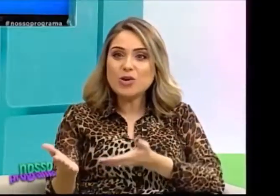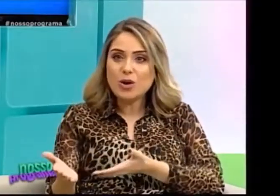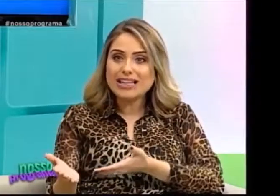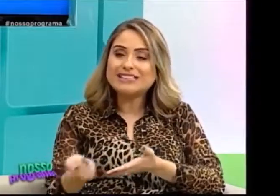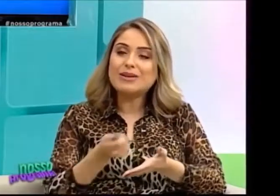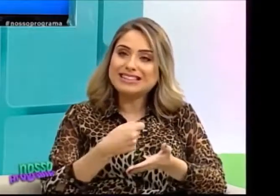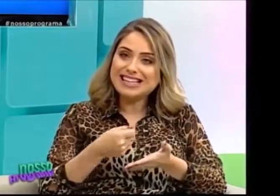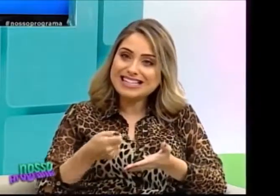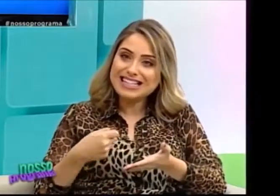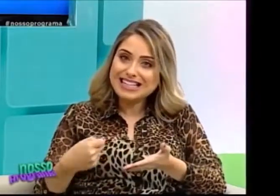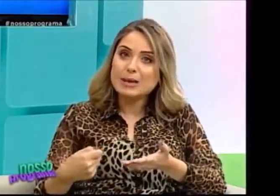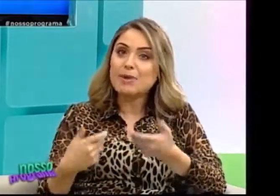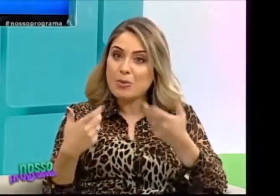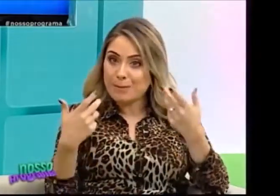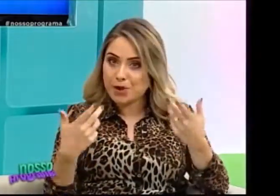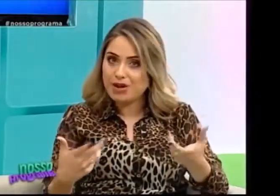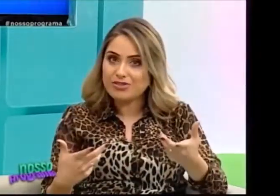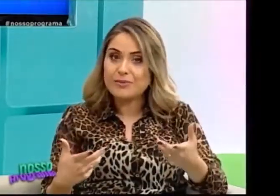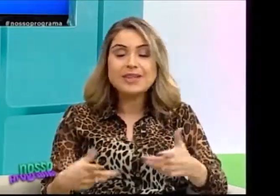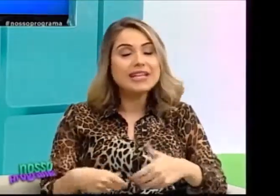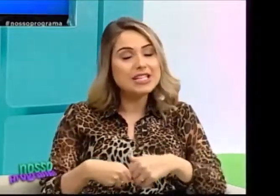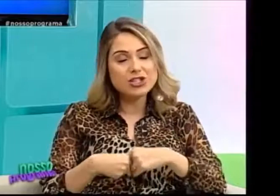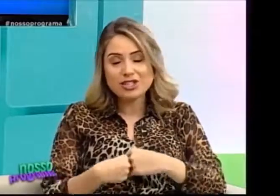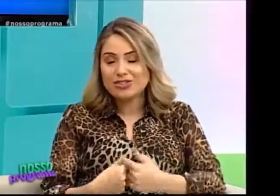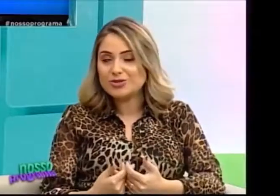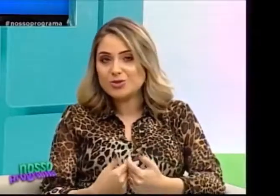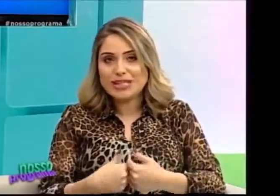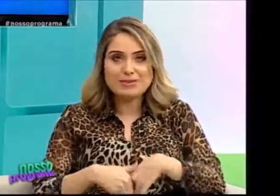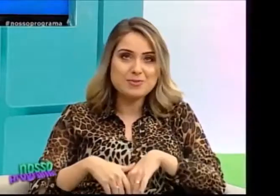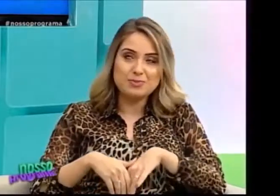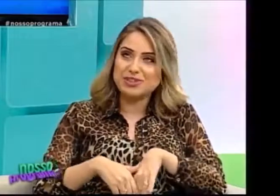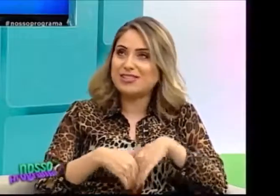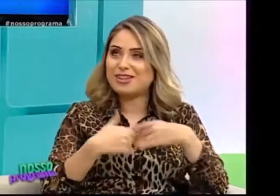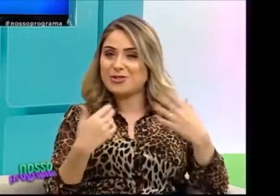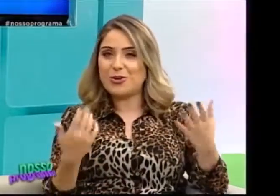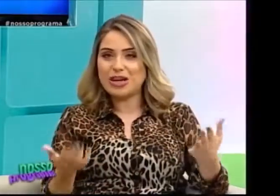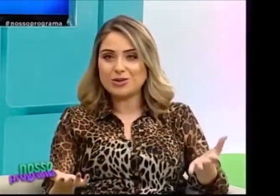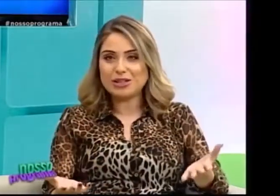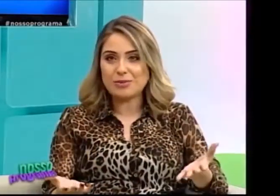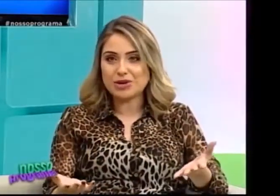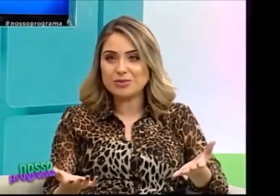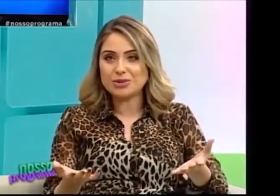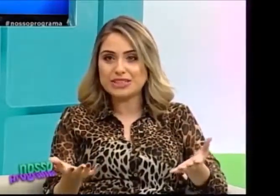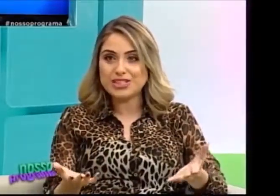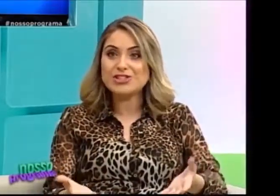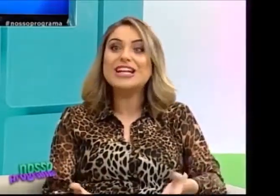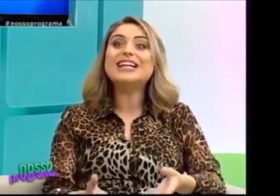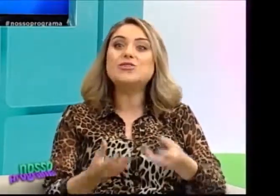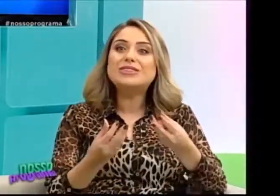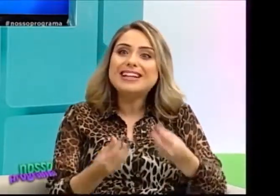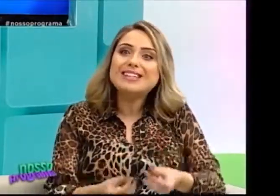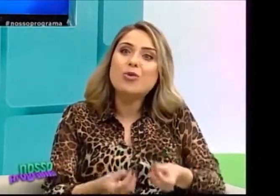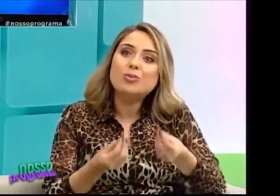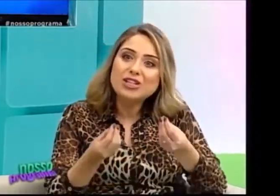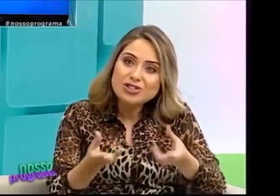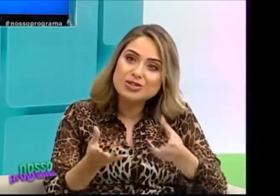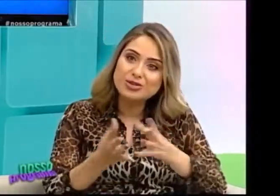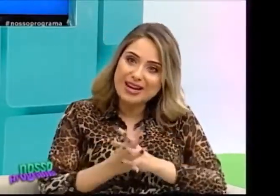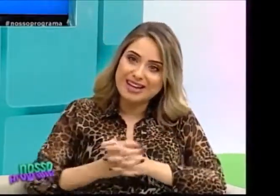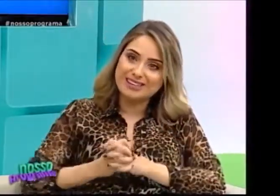língua. Então, até na escrita para uma prova, e a gente está falando do Enem, mas poderia falar de qualquer outra prova importante, isso tem que ser compreendido, não é?